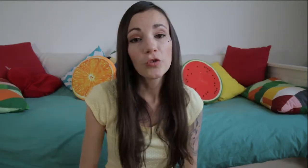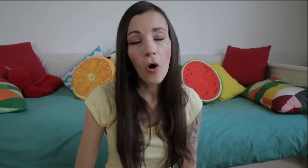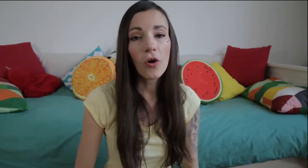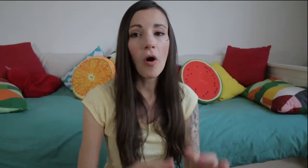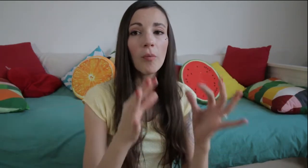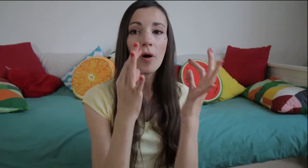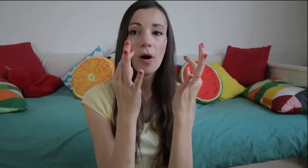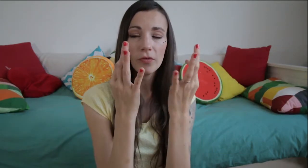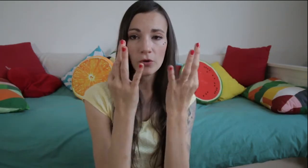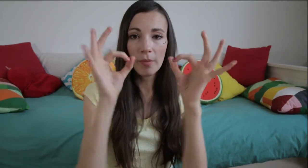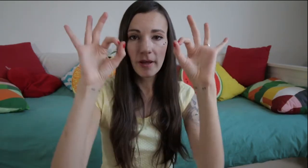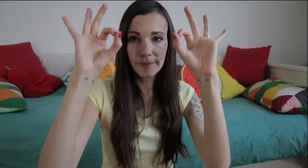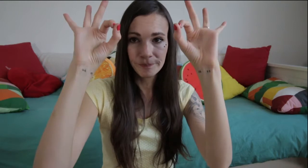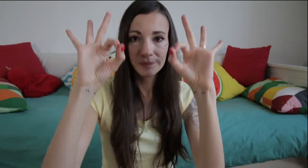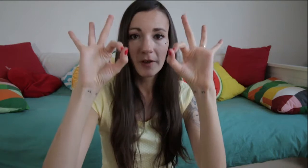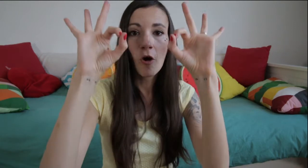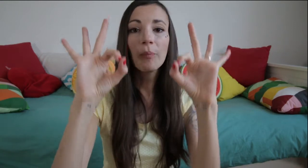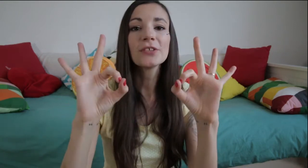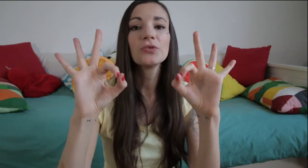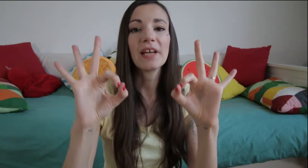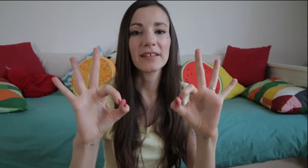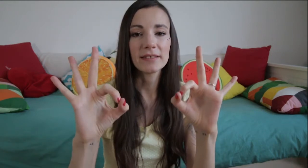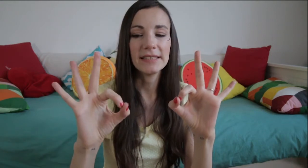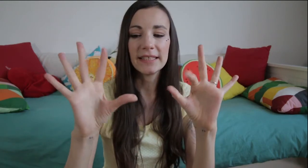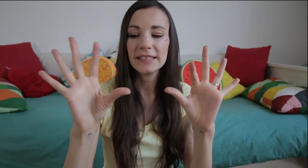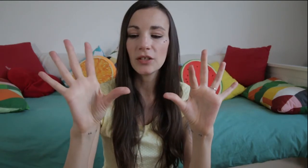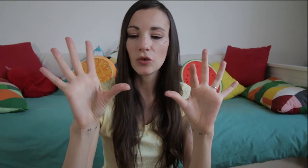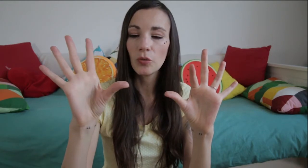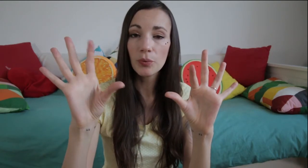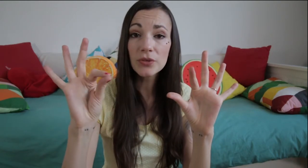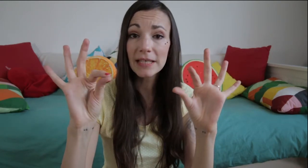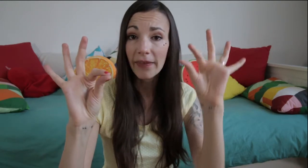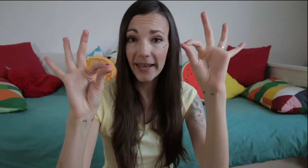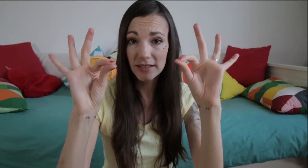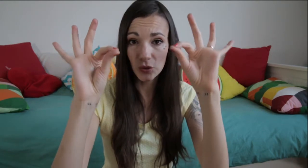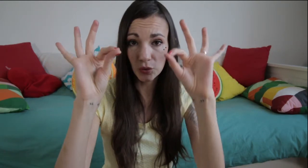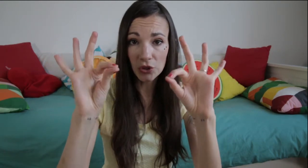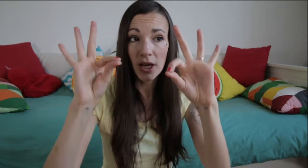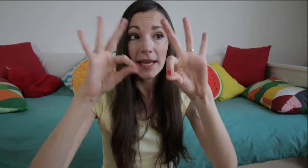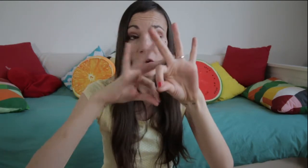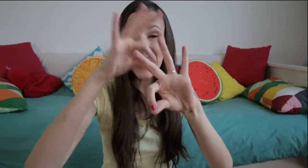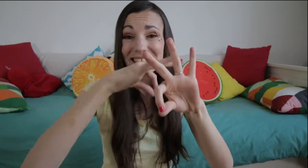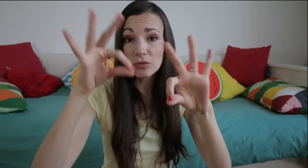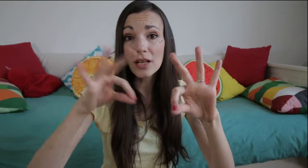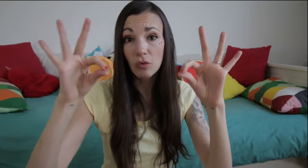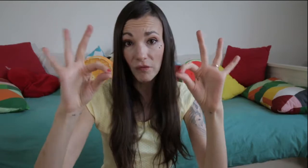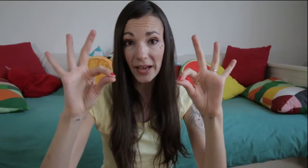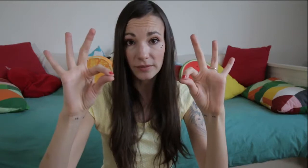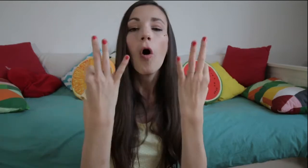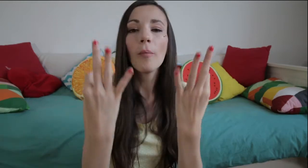Donc on prend nos mains en pince ouverte, c'est-à-dire que le pouce et l'index se touchent et le reste des doigts sont ouverts. On met